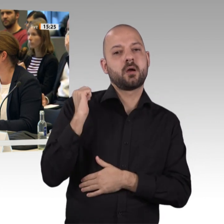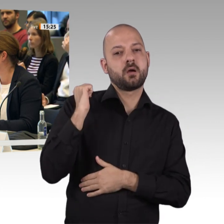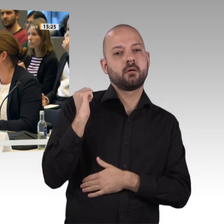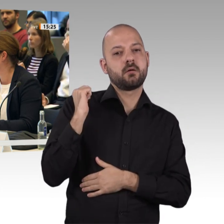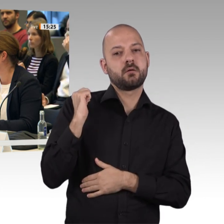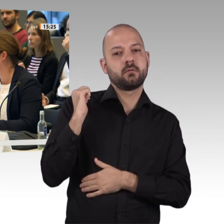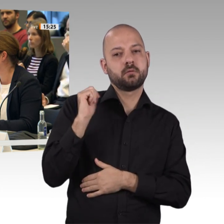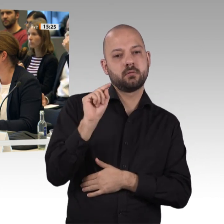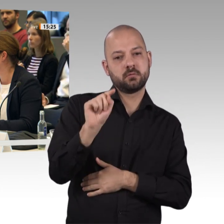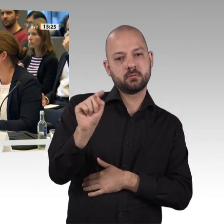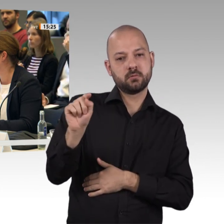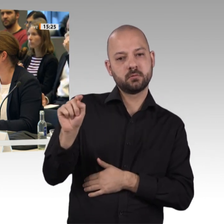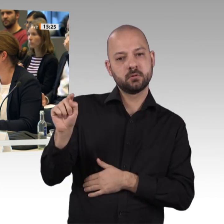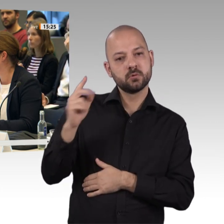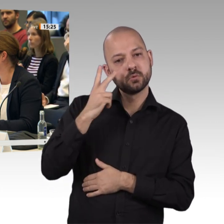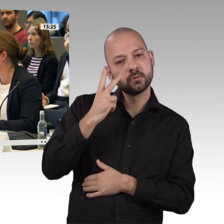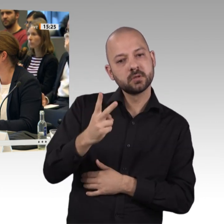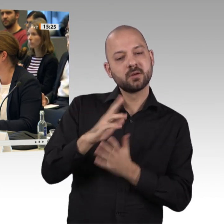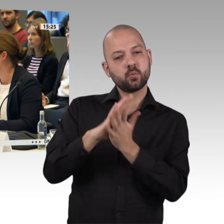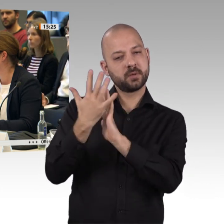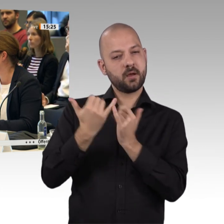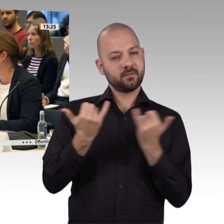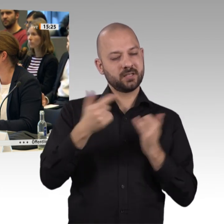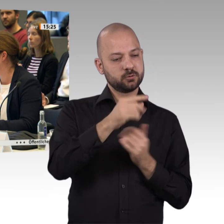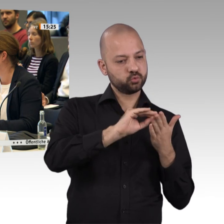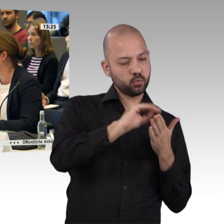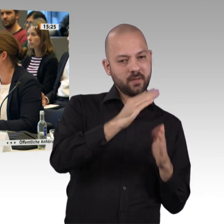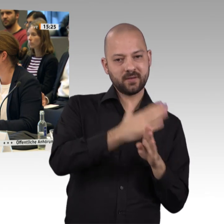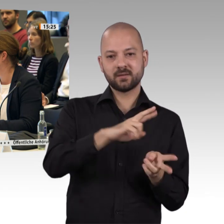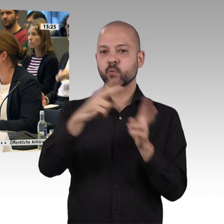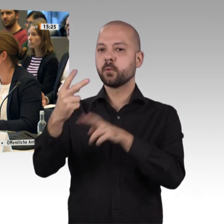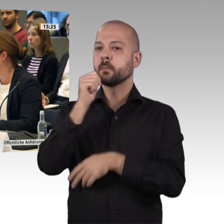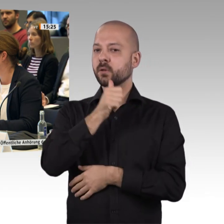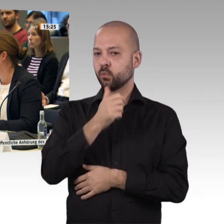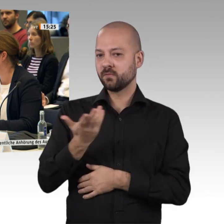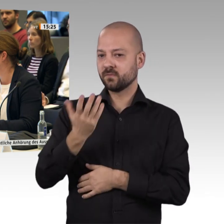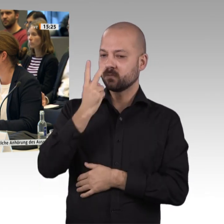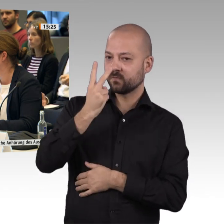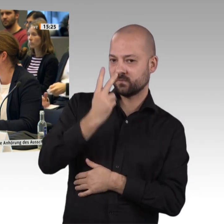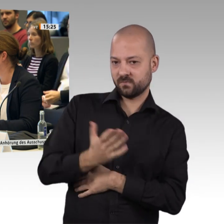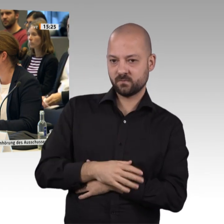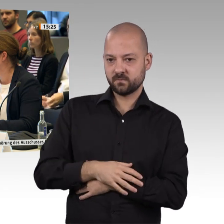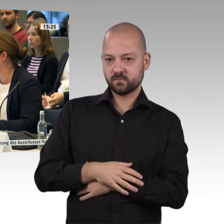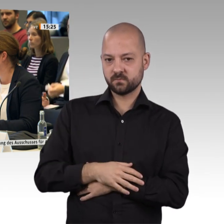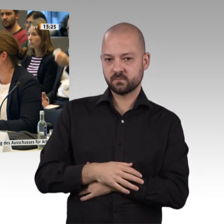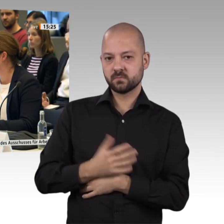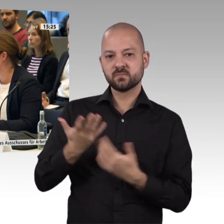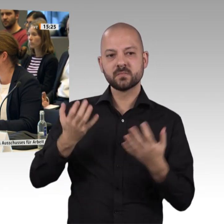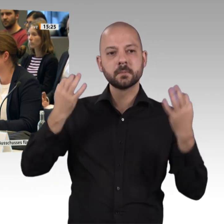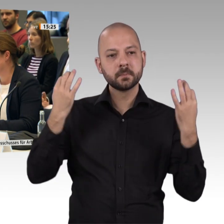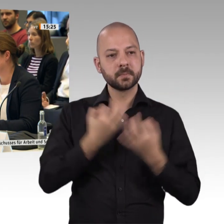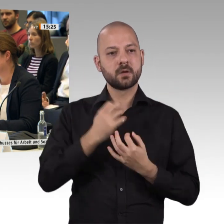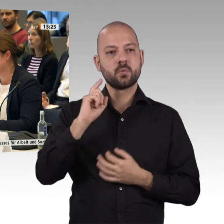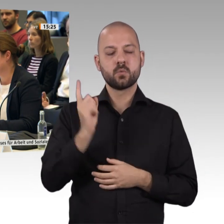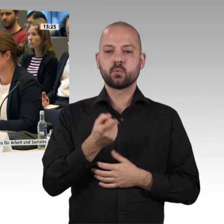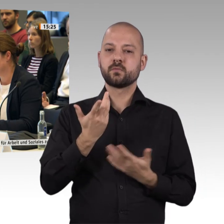eines rechtlichen verankerten beruflichen Orientierungsverfahrens in Schulen dringend notwendig. Da aus Sicht der BAGFW auch